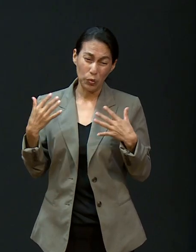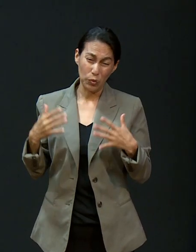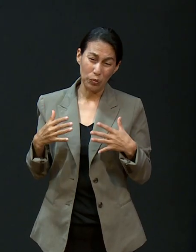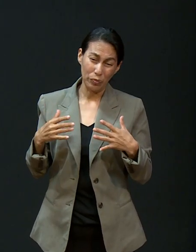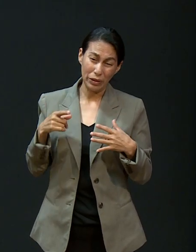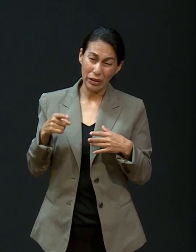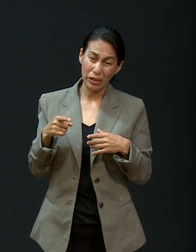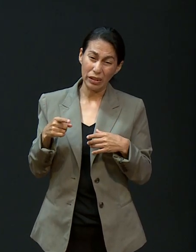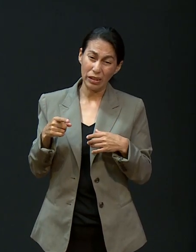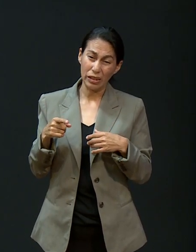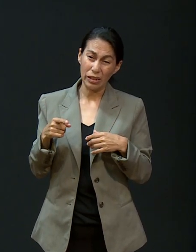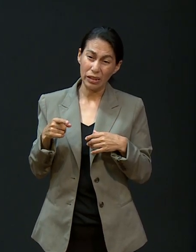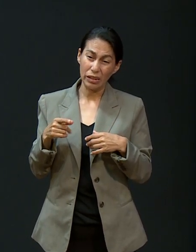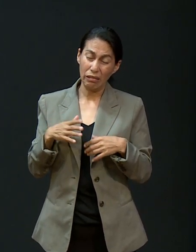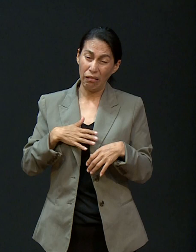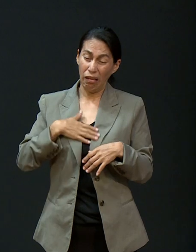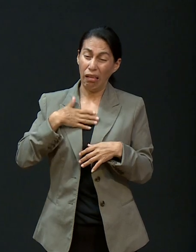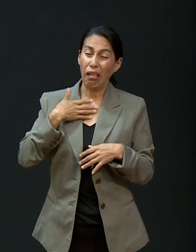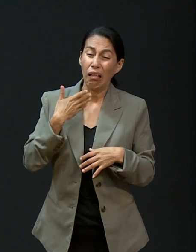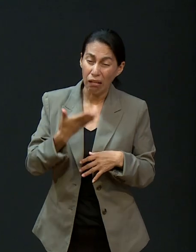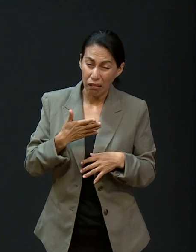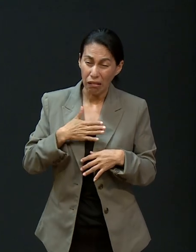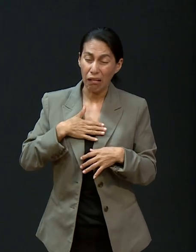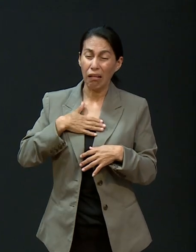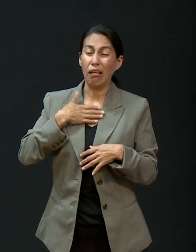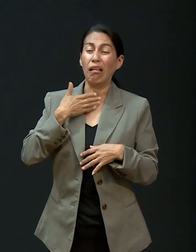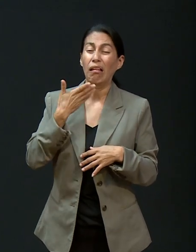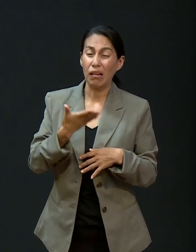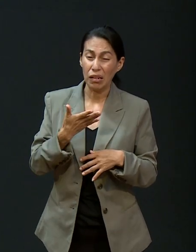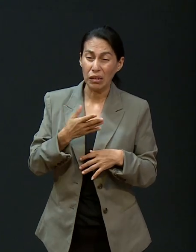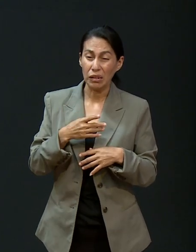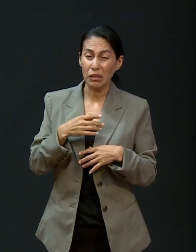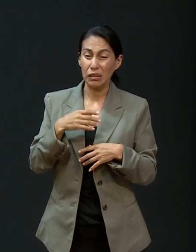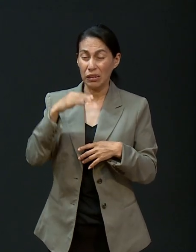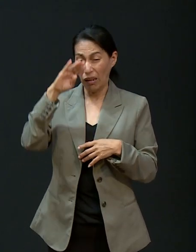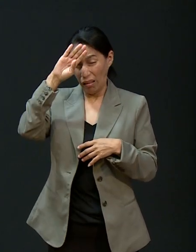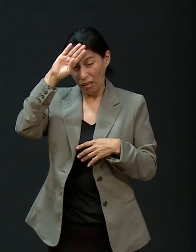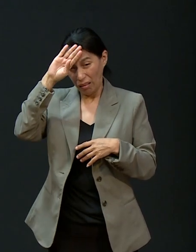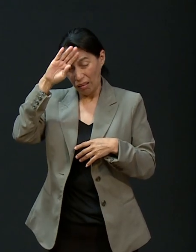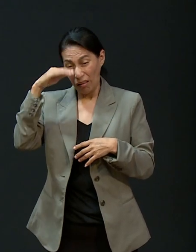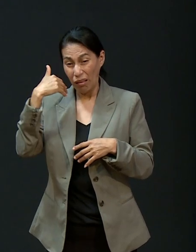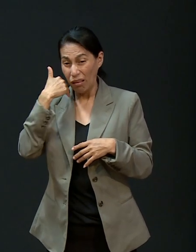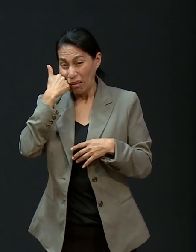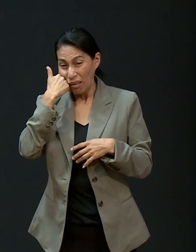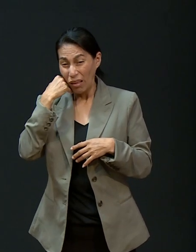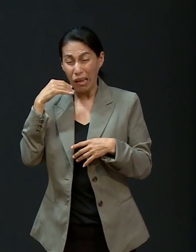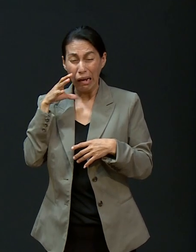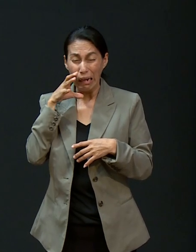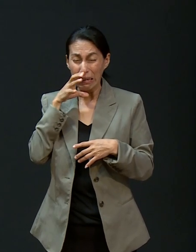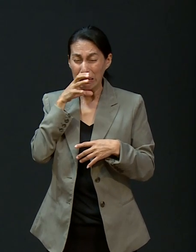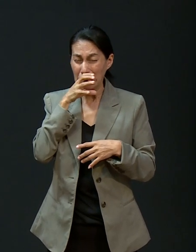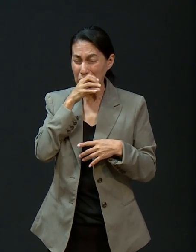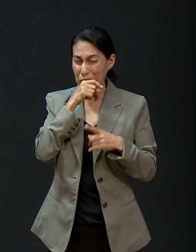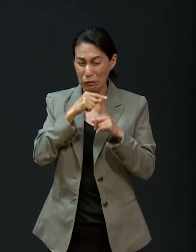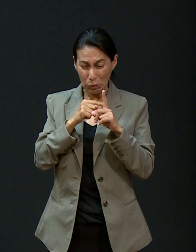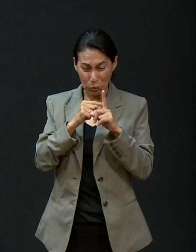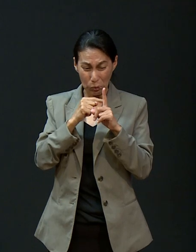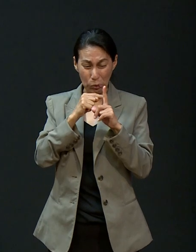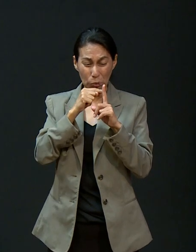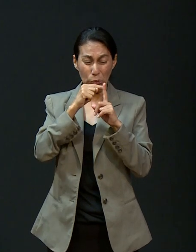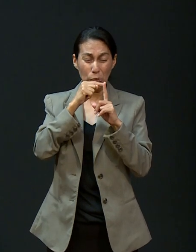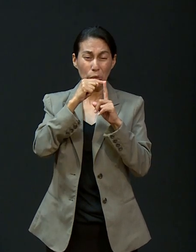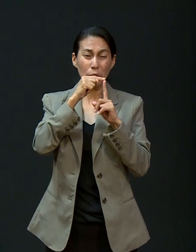ya se puso a tener muchos vómitos, fiebre, una fiebre que no pasaba. Y la